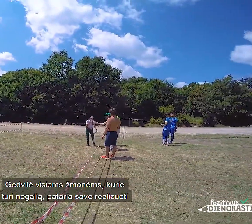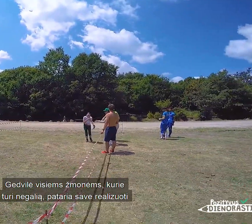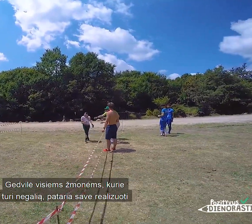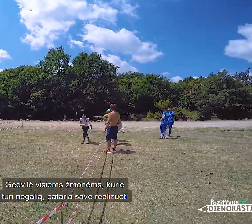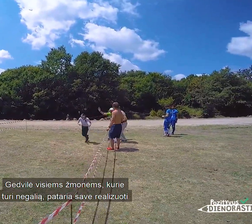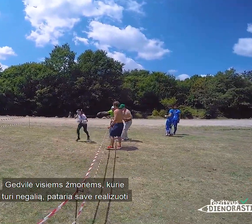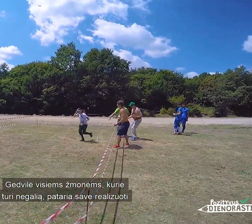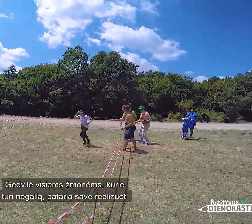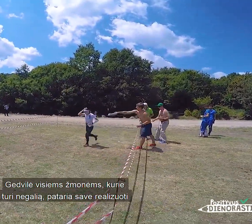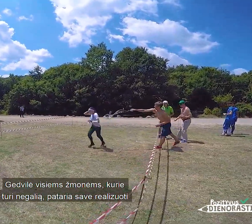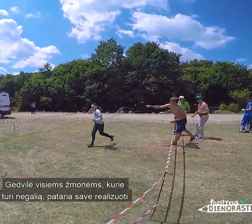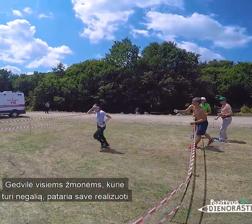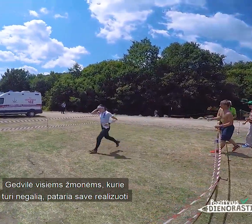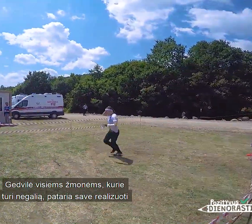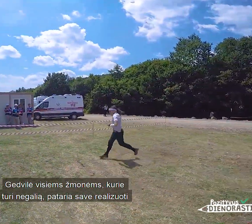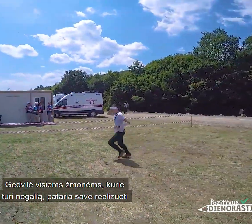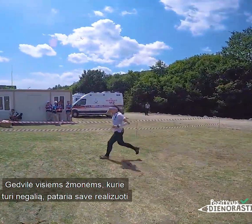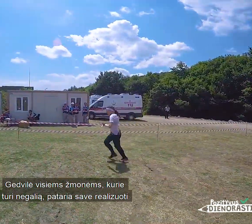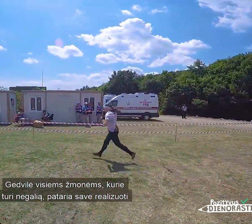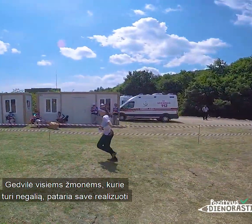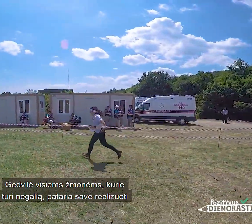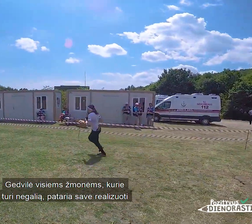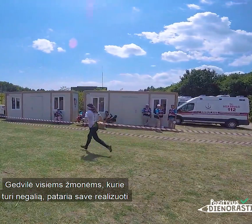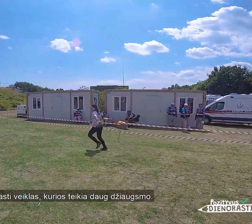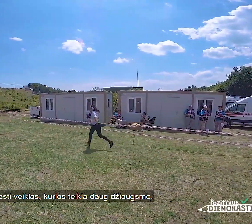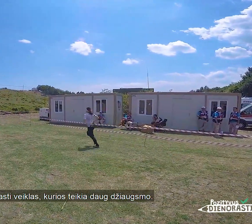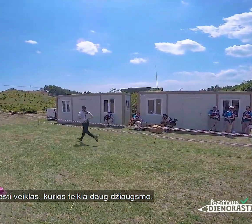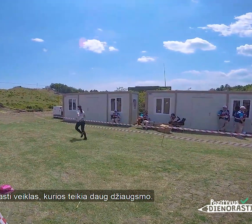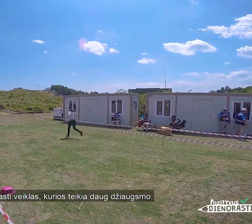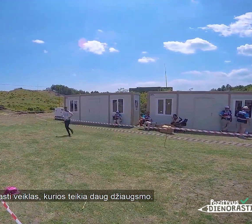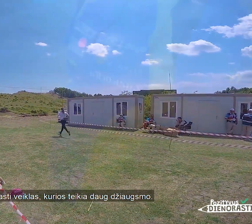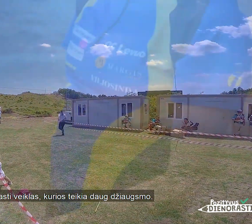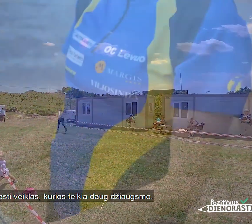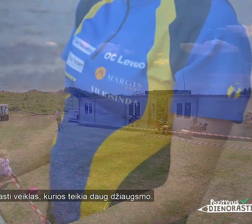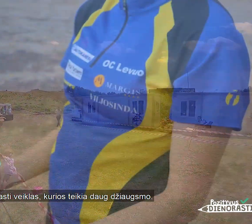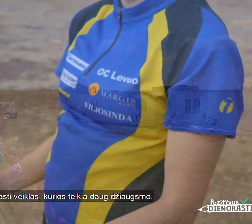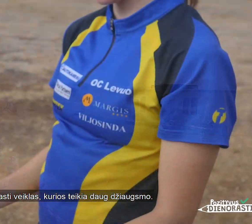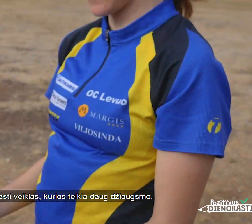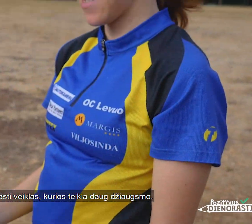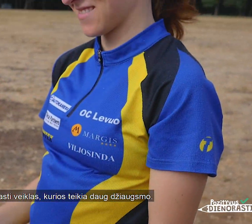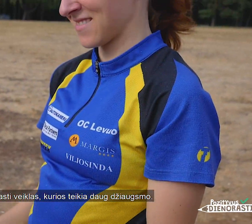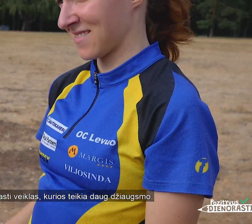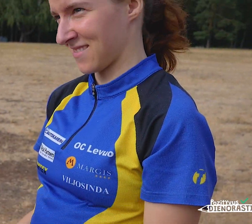Gedvilė visiems žmonėms, kurie turi negalę, patarė save realizuoti ir surasti veiklas, kurios teikia daug džiaugsmo.